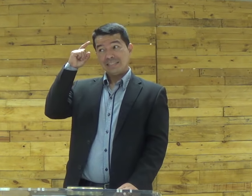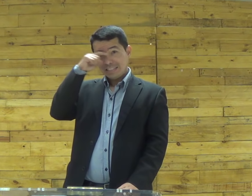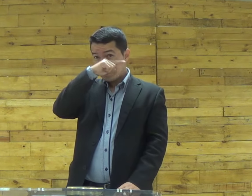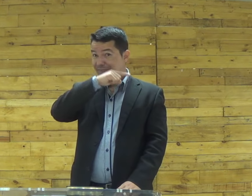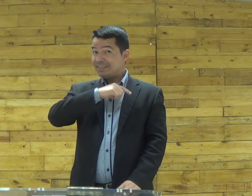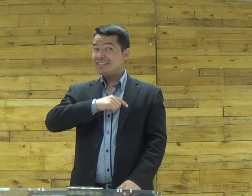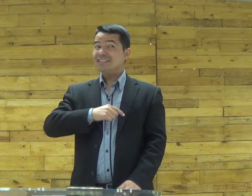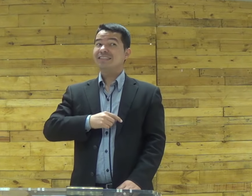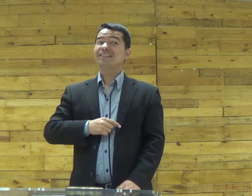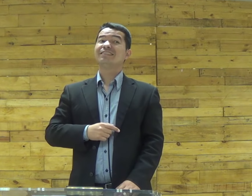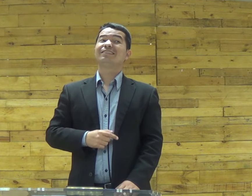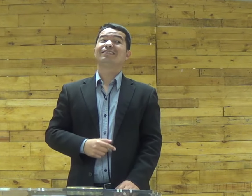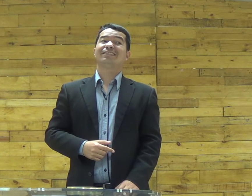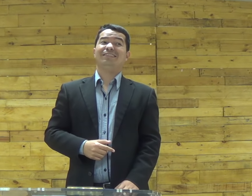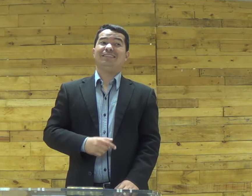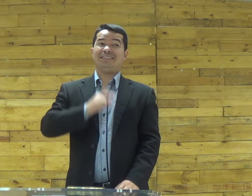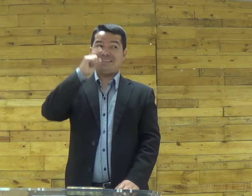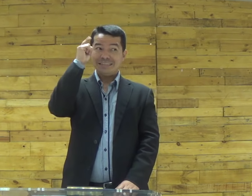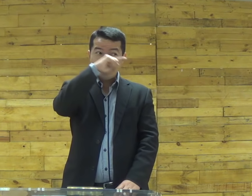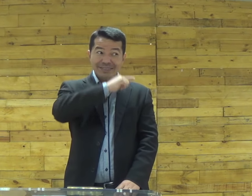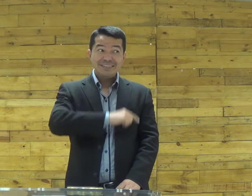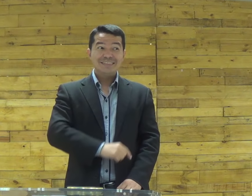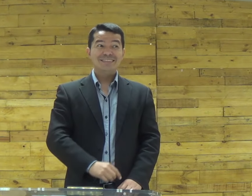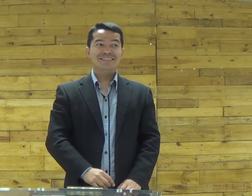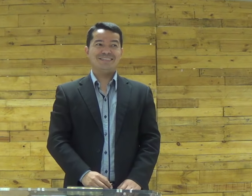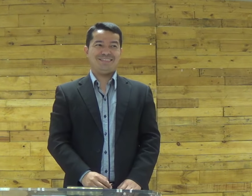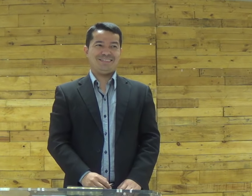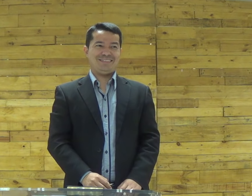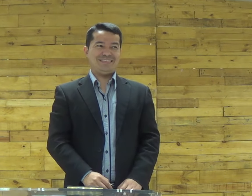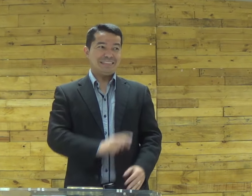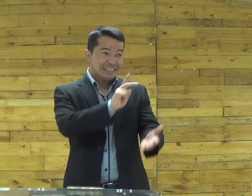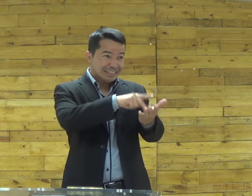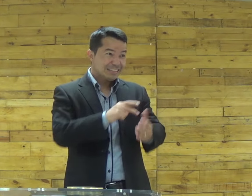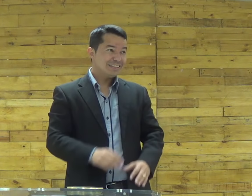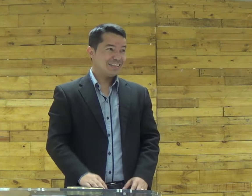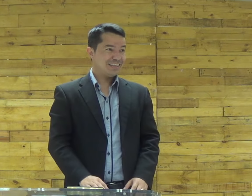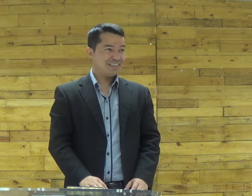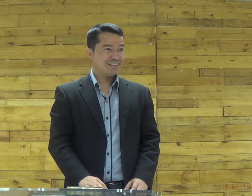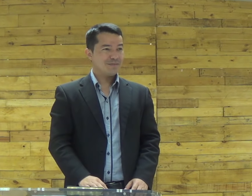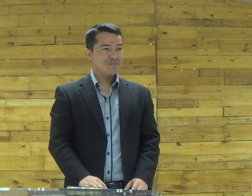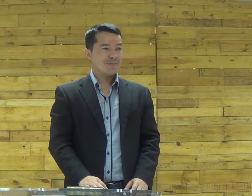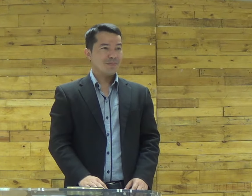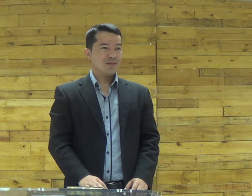situações e tudo isso é muito complicado, difícil, não é?